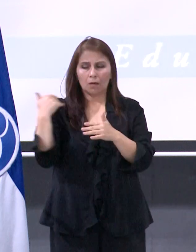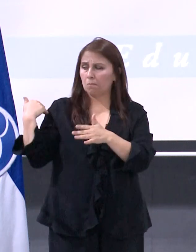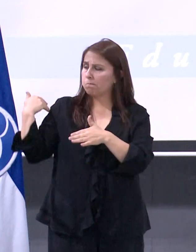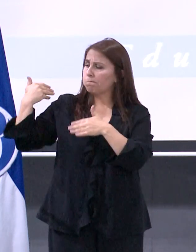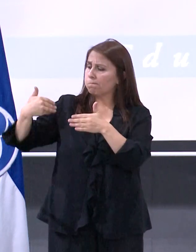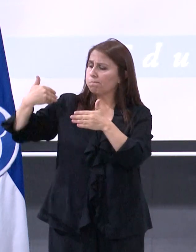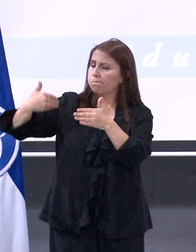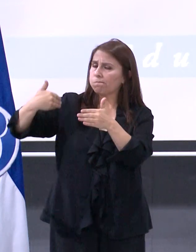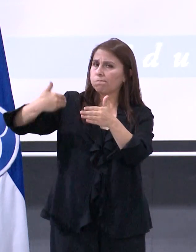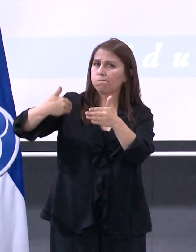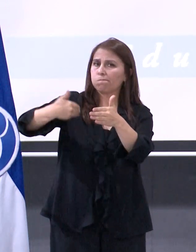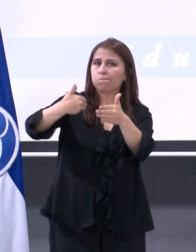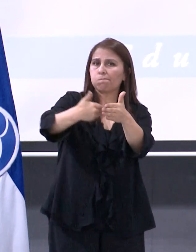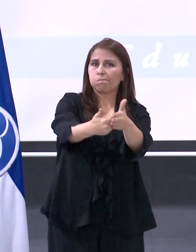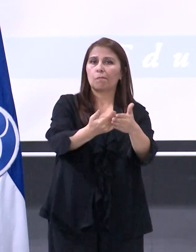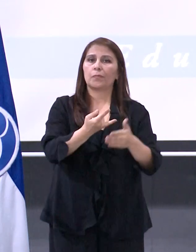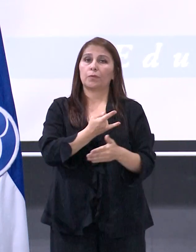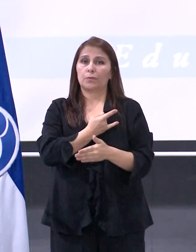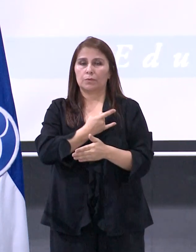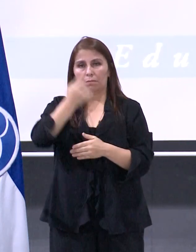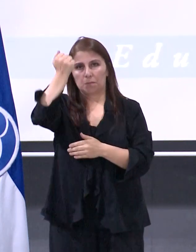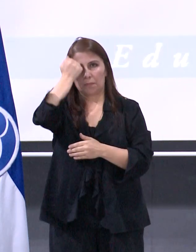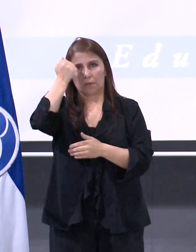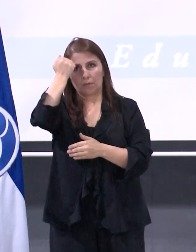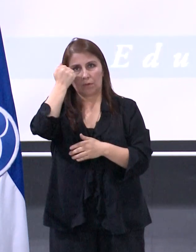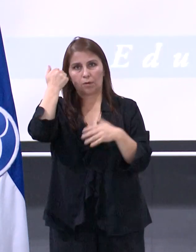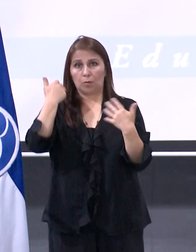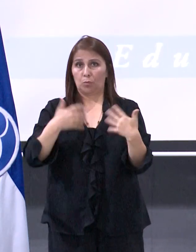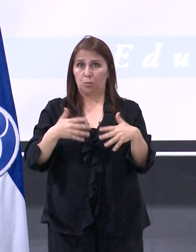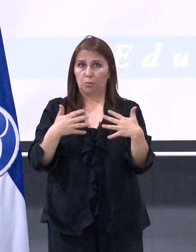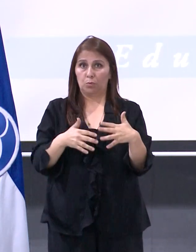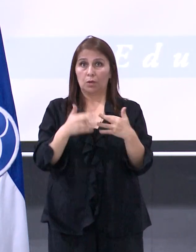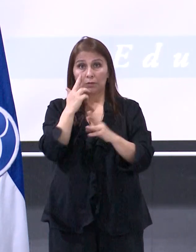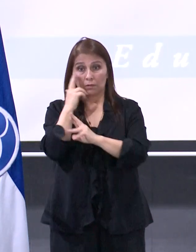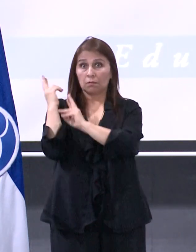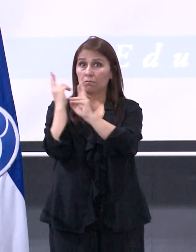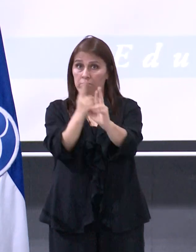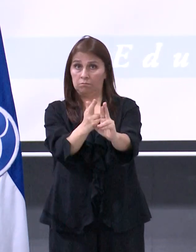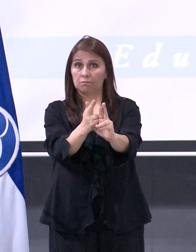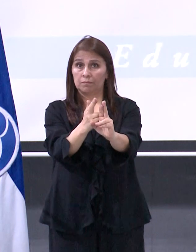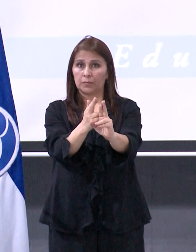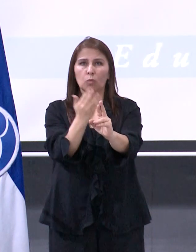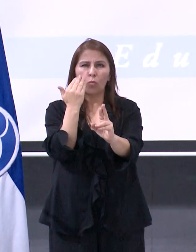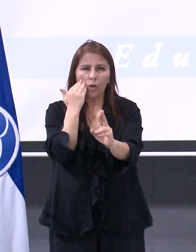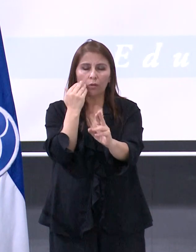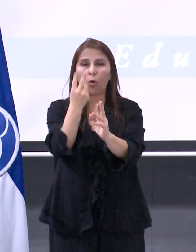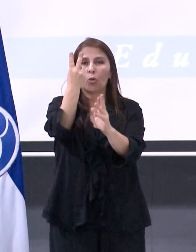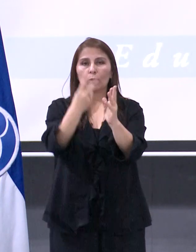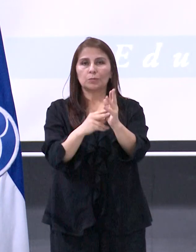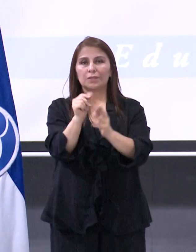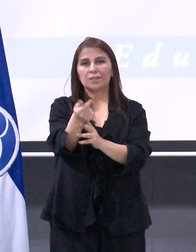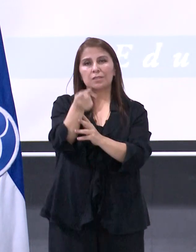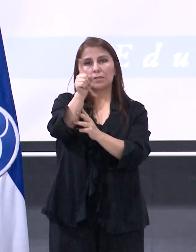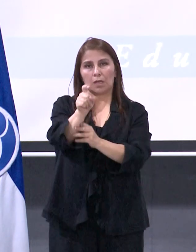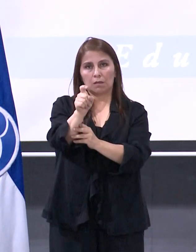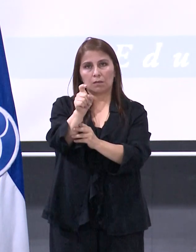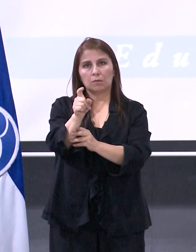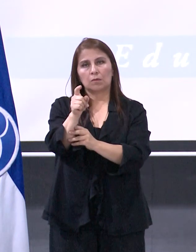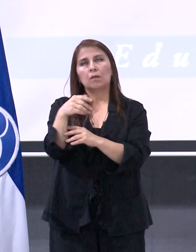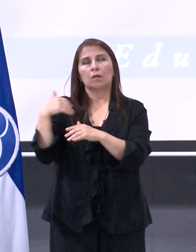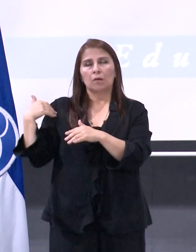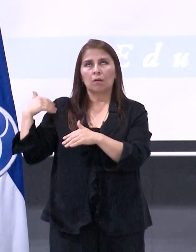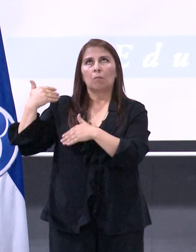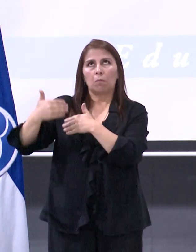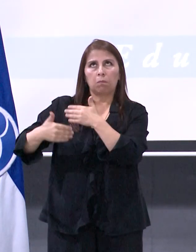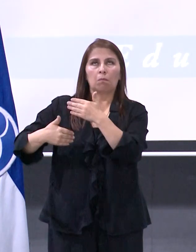de la universidad pedagógica nacional se reconoce en el 2016 después de un arduo proceso por el cual